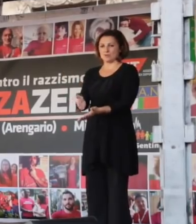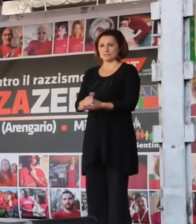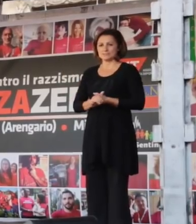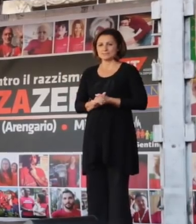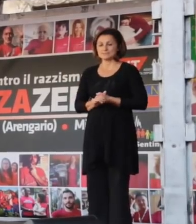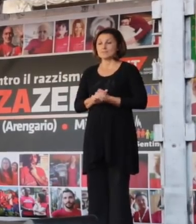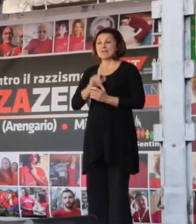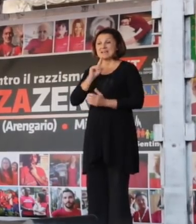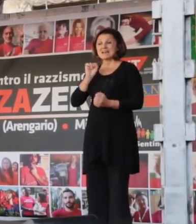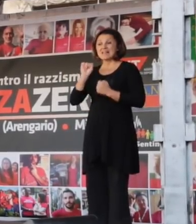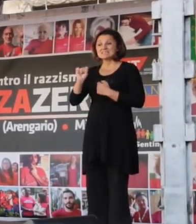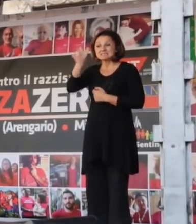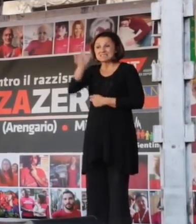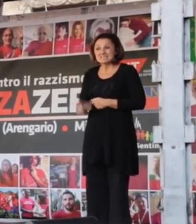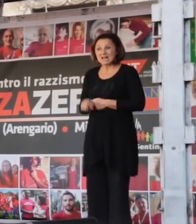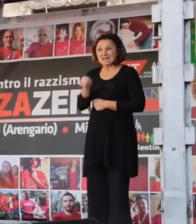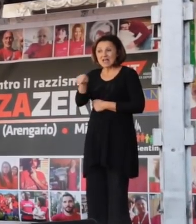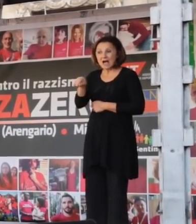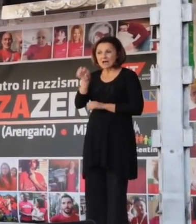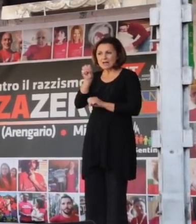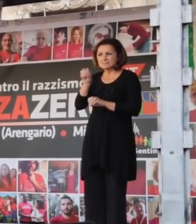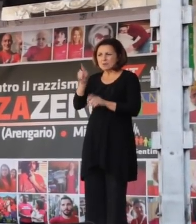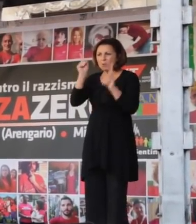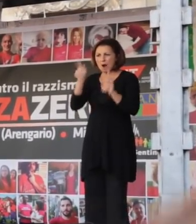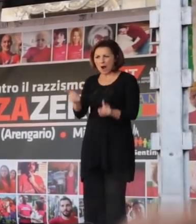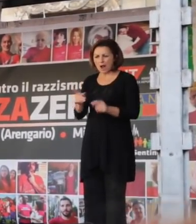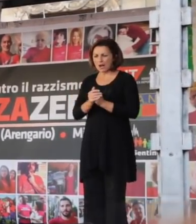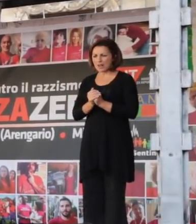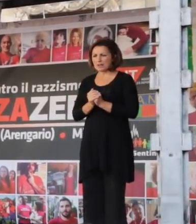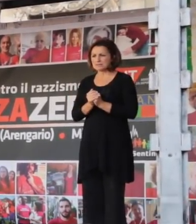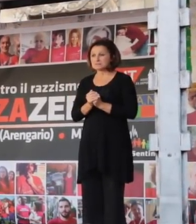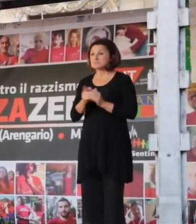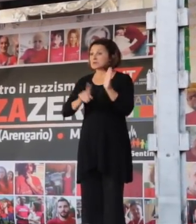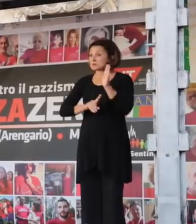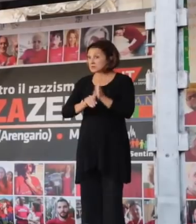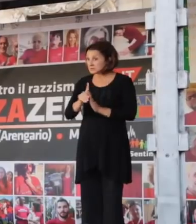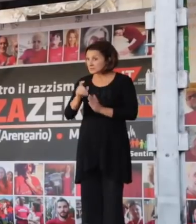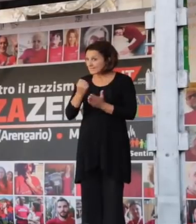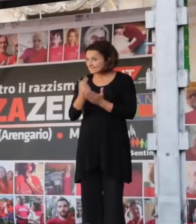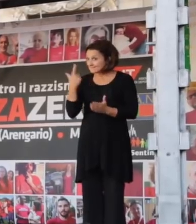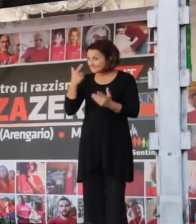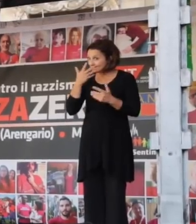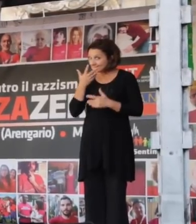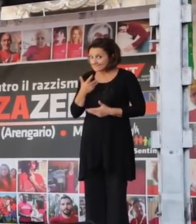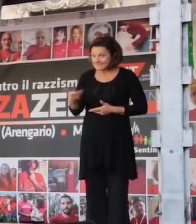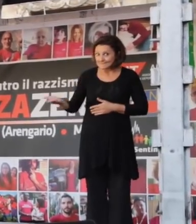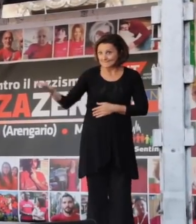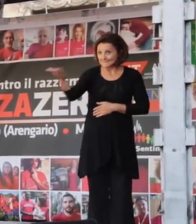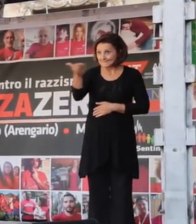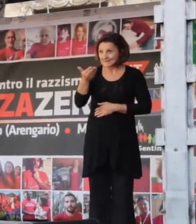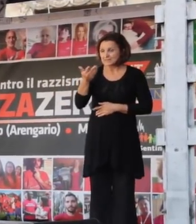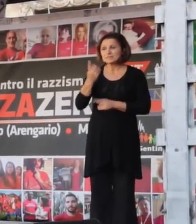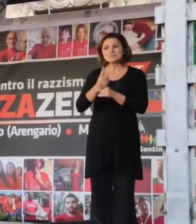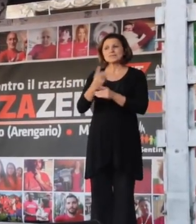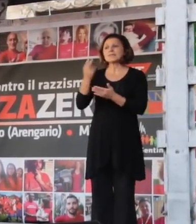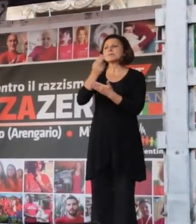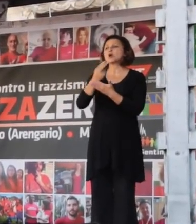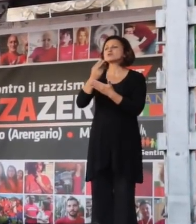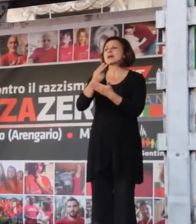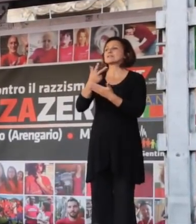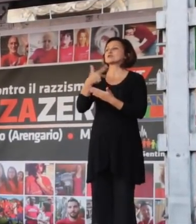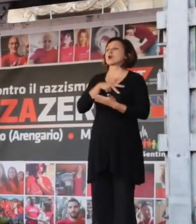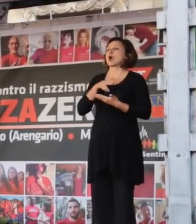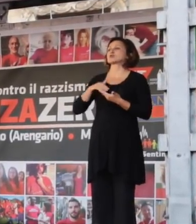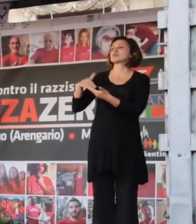resistenza italiana dimostra che per ottenere risultati importanti è necessario avere un progetto di società